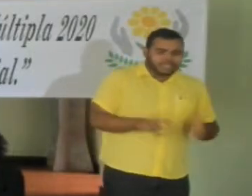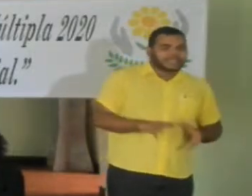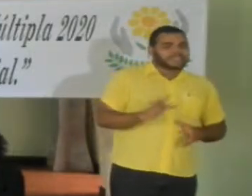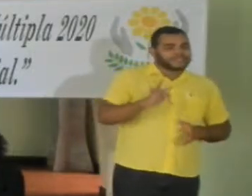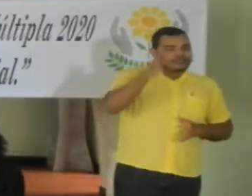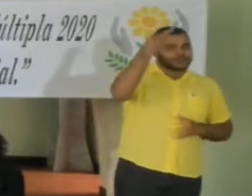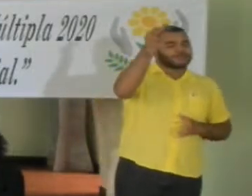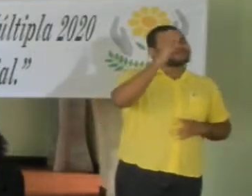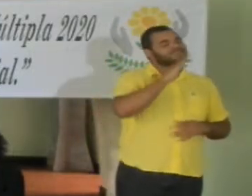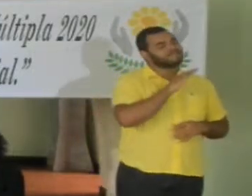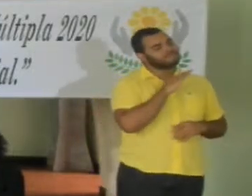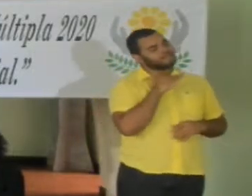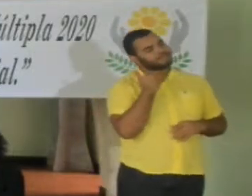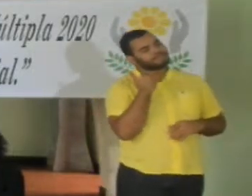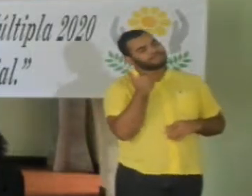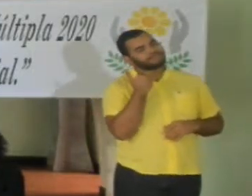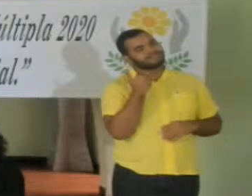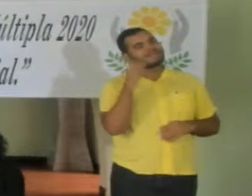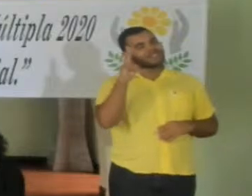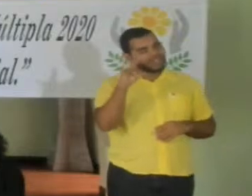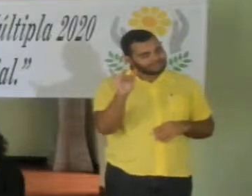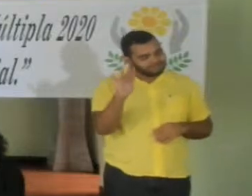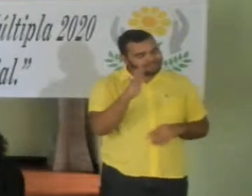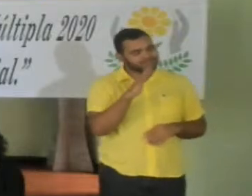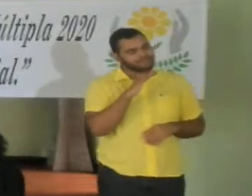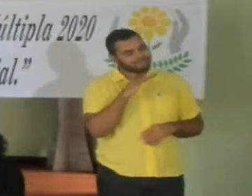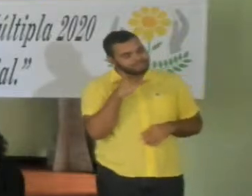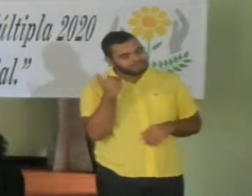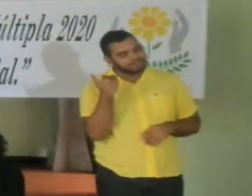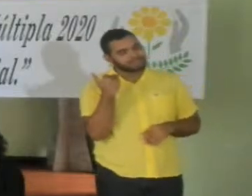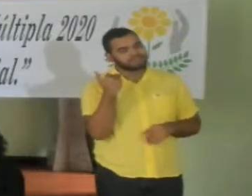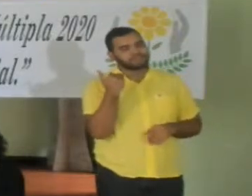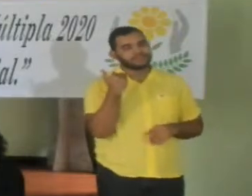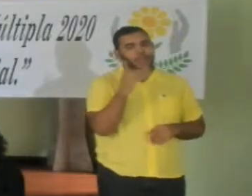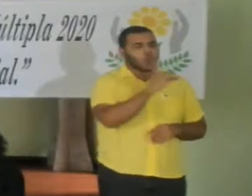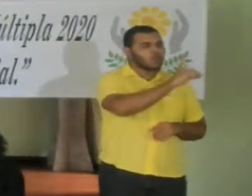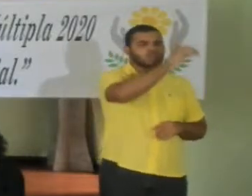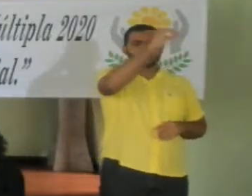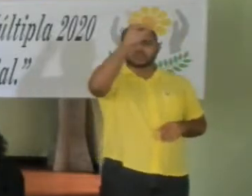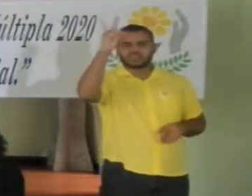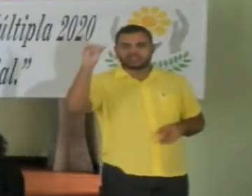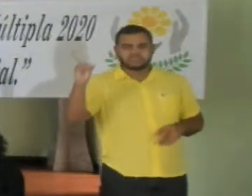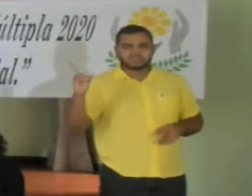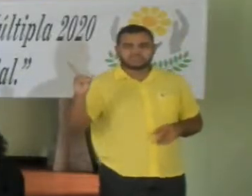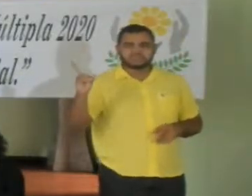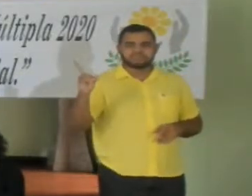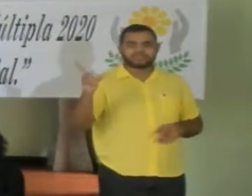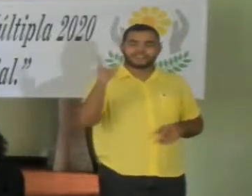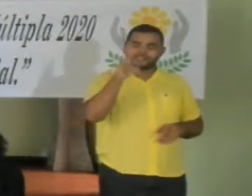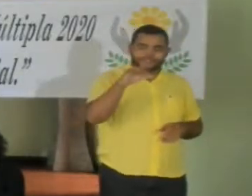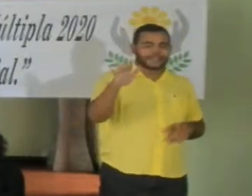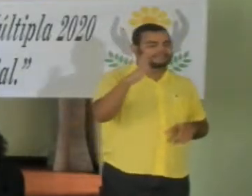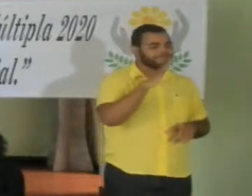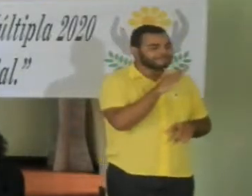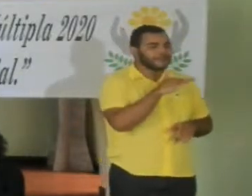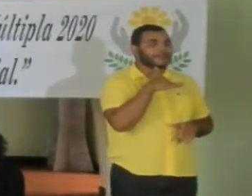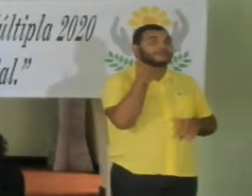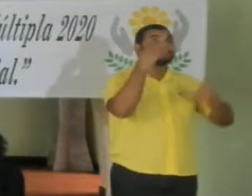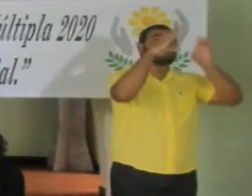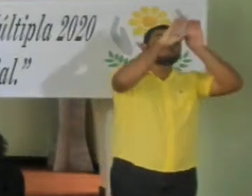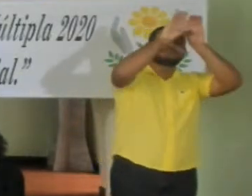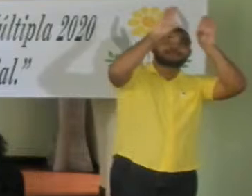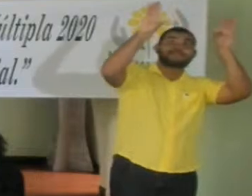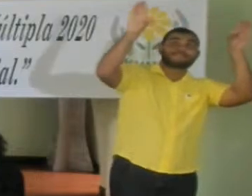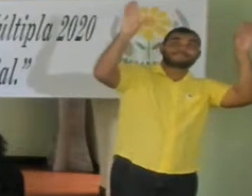A gente vai embora. Um dia, a gente vai embora.